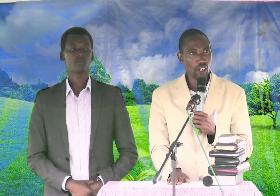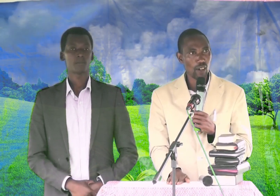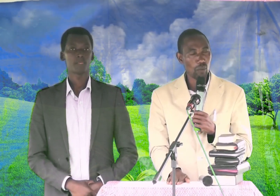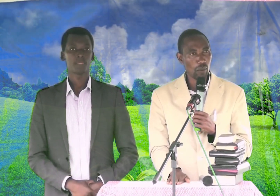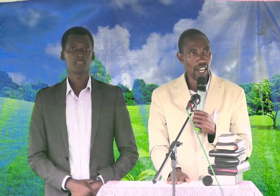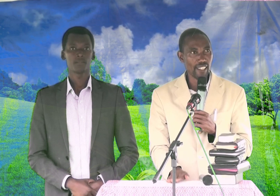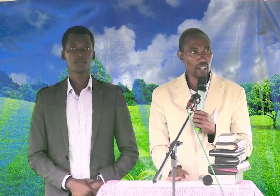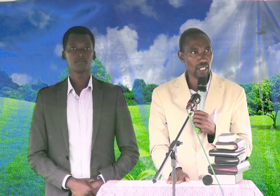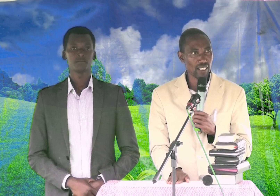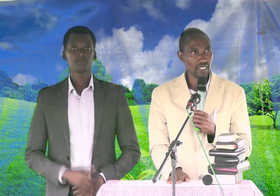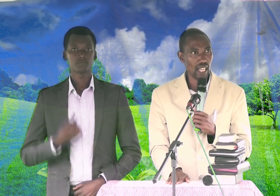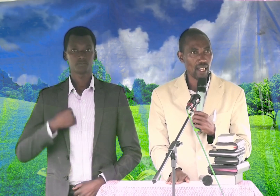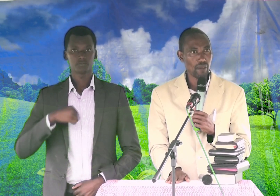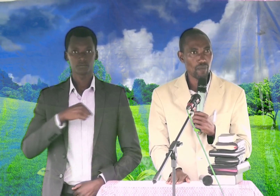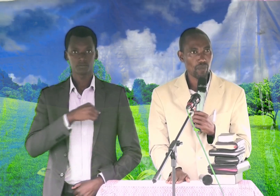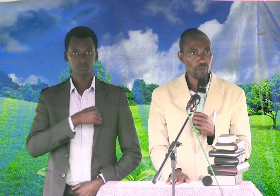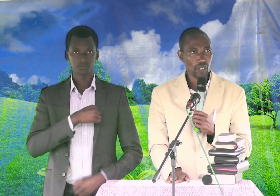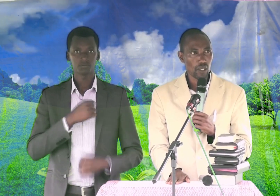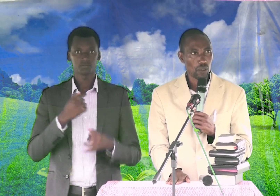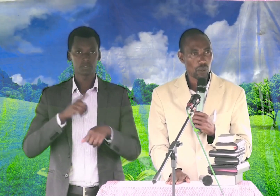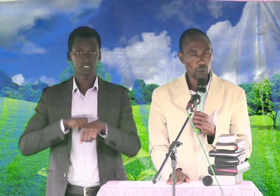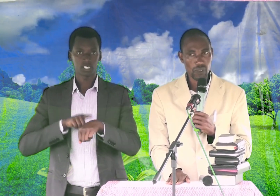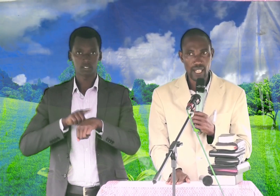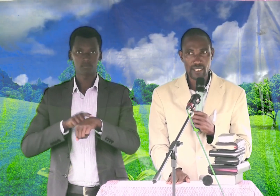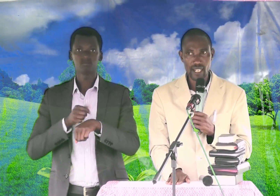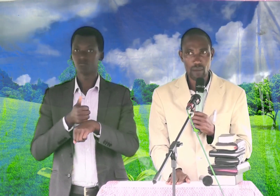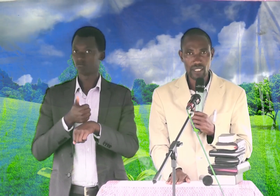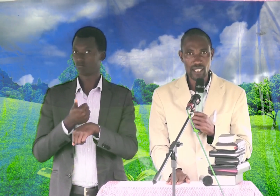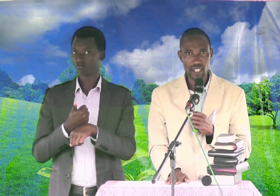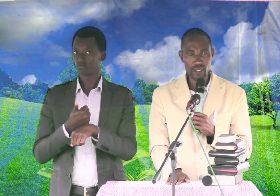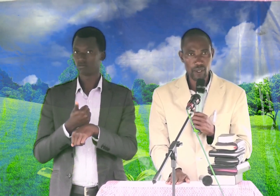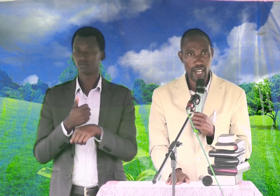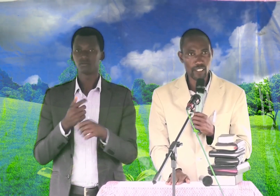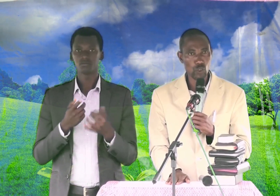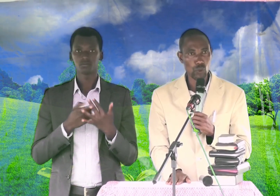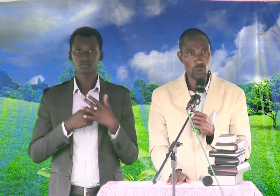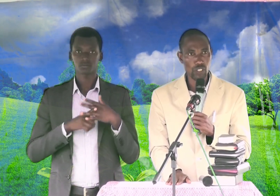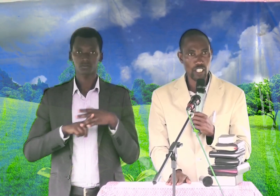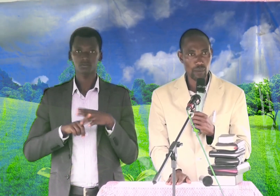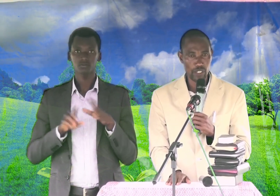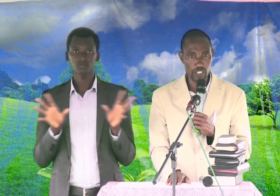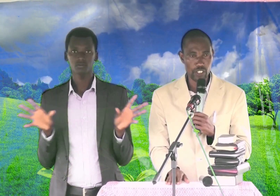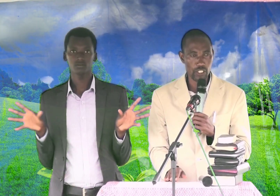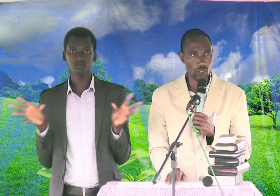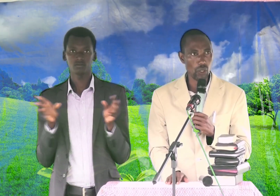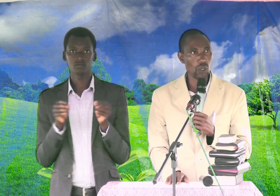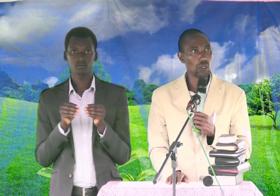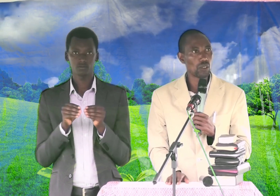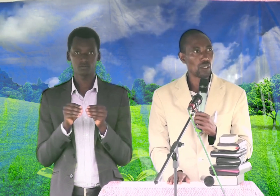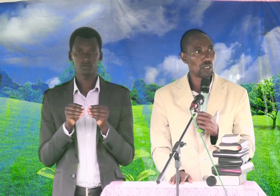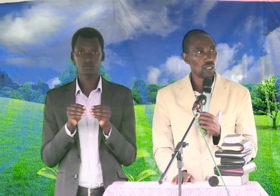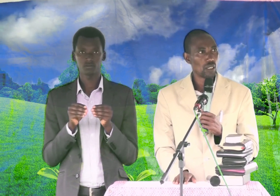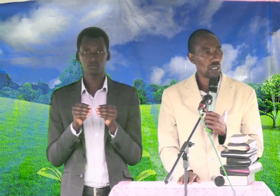Tugeze rero mu mwanya mwiza wo gutangira amateraniro yacu